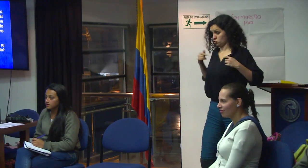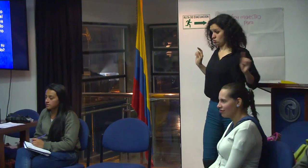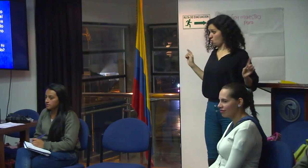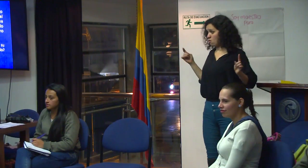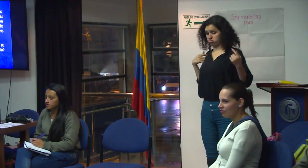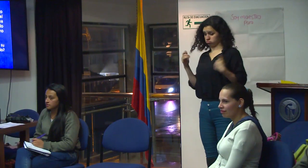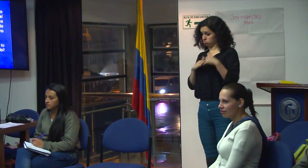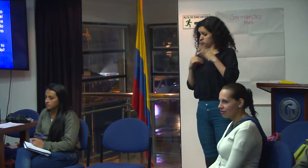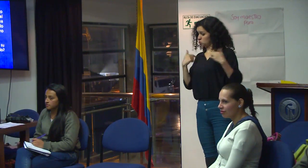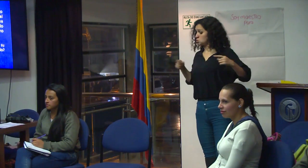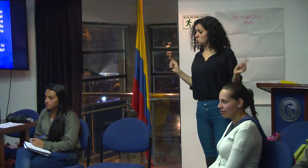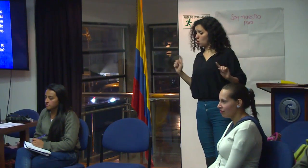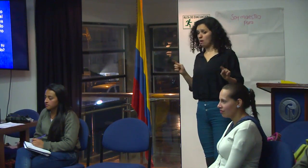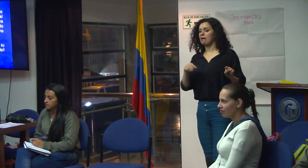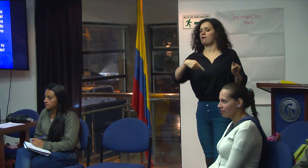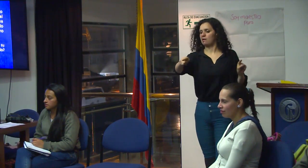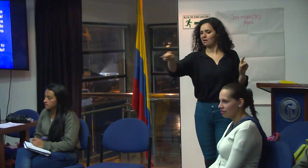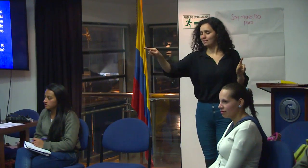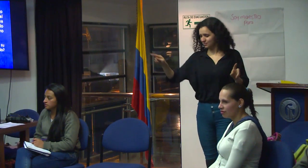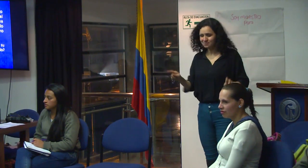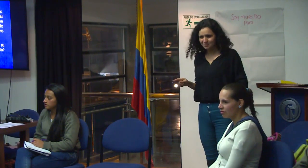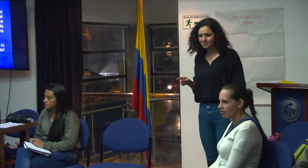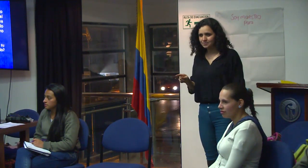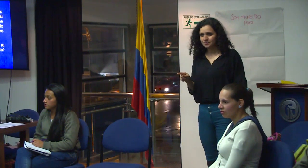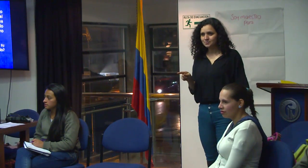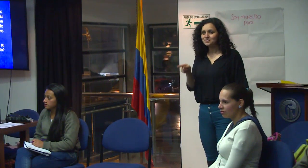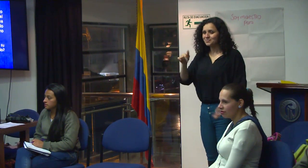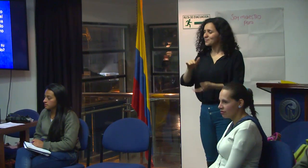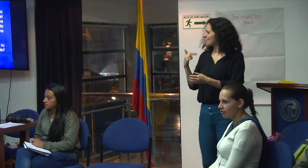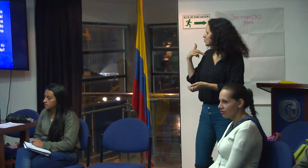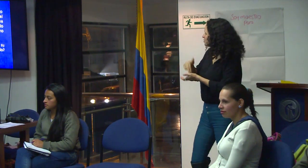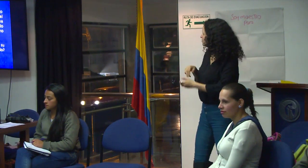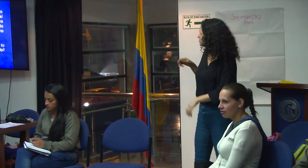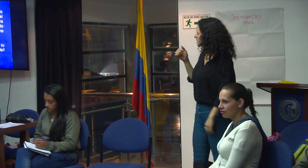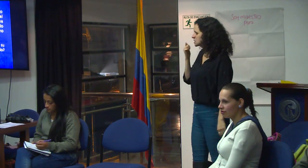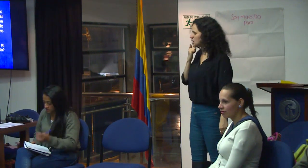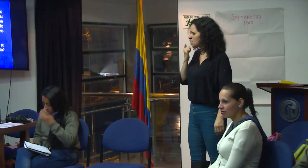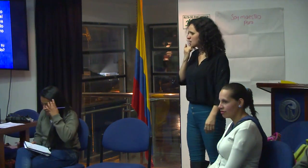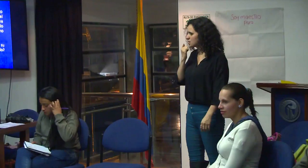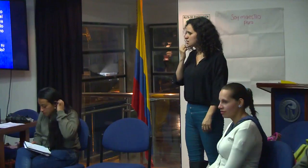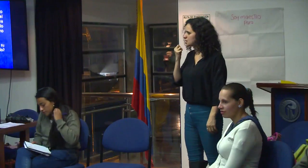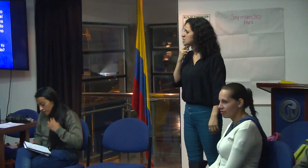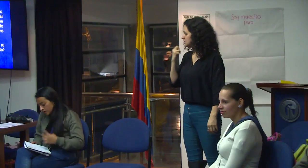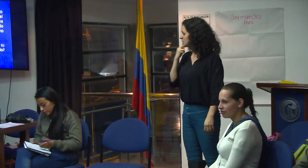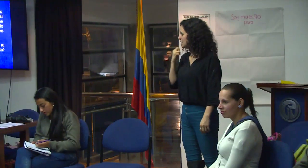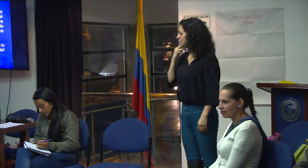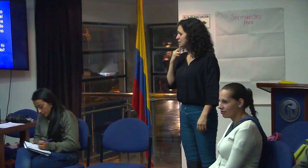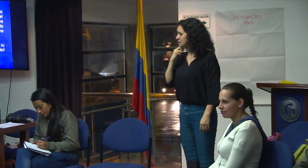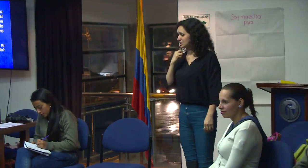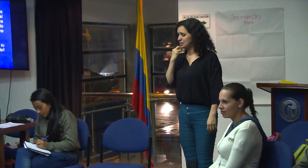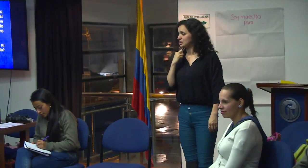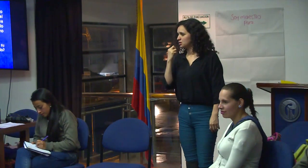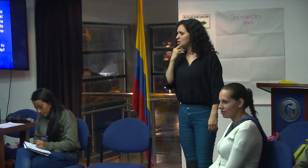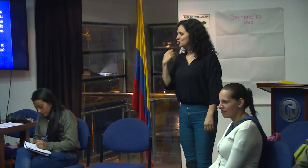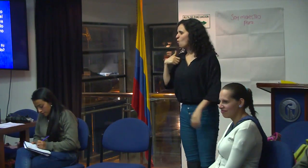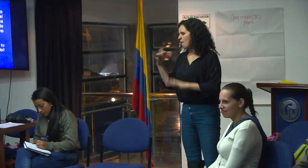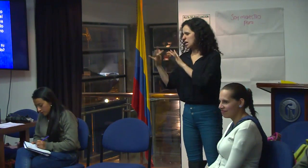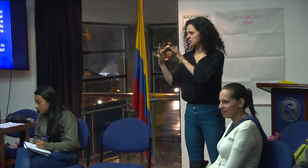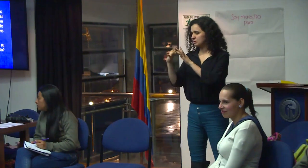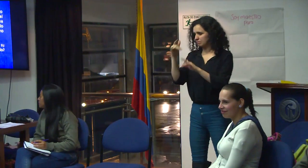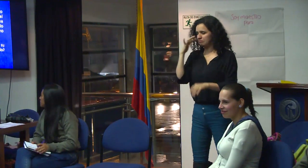eso. Entonces, desde ahí el otro es clear, particularmente, que es el que más el contacto tengo frente al